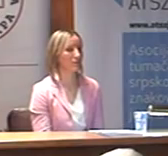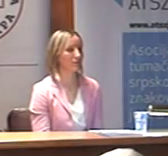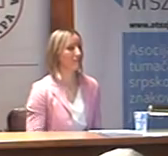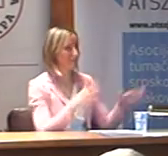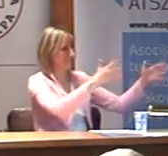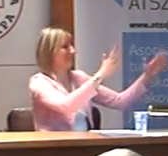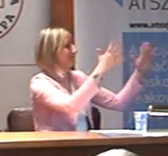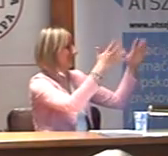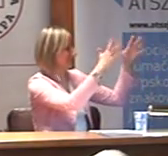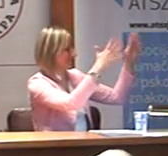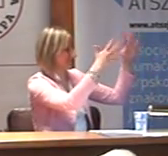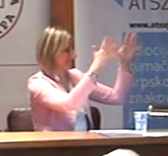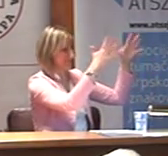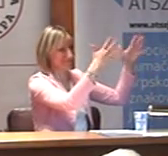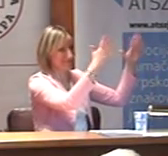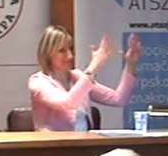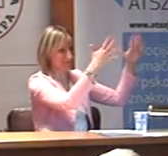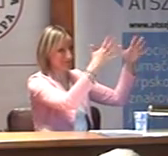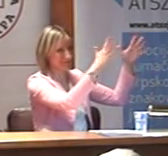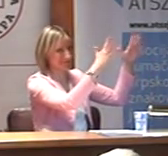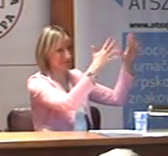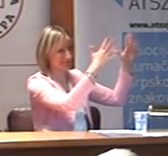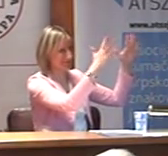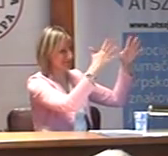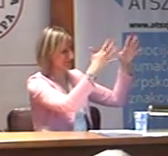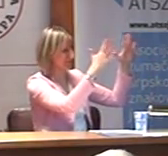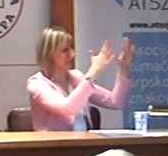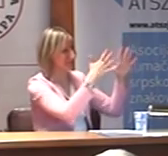partnerima na uspešnoj ovoj saradnji.